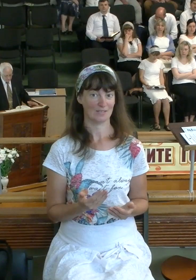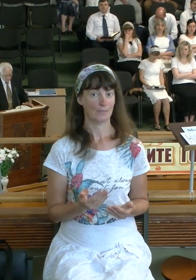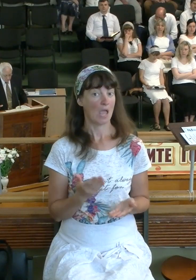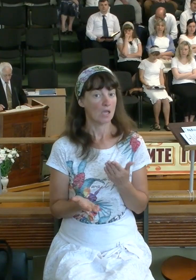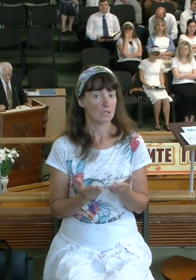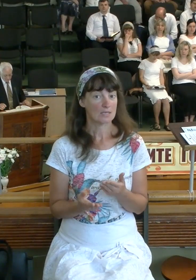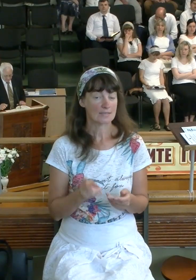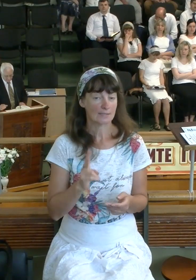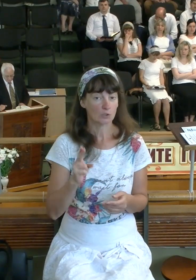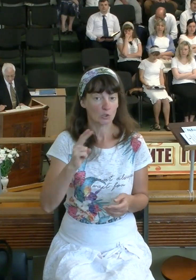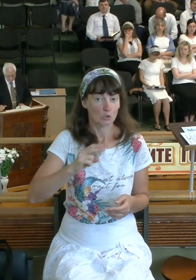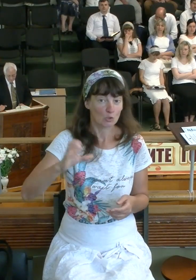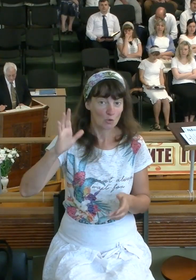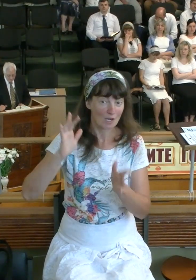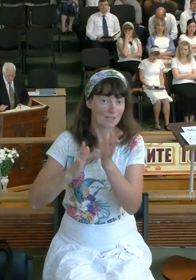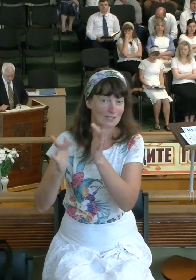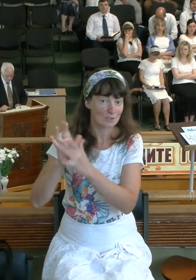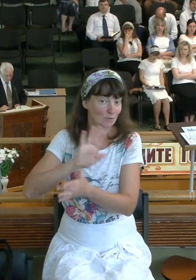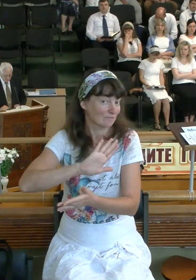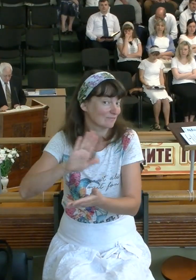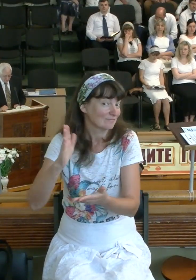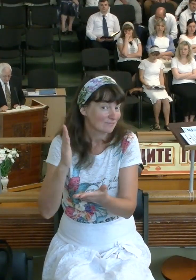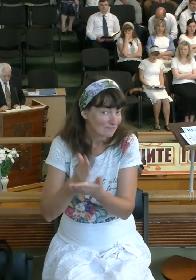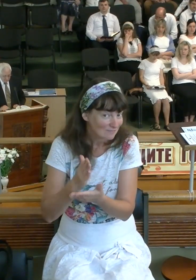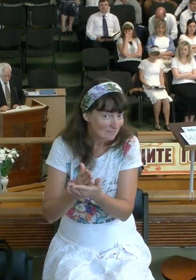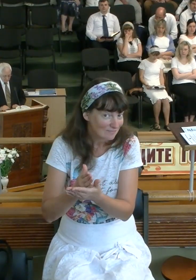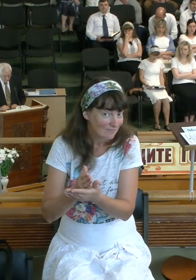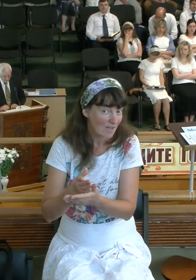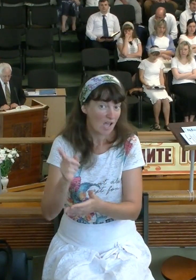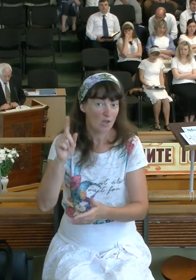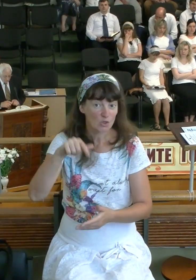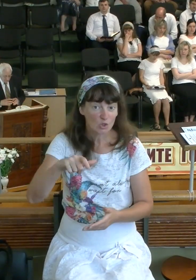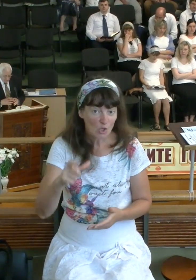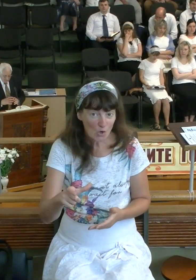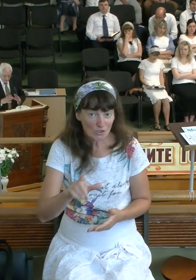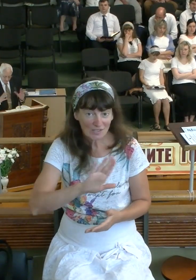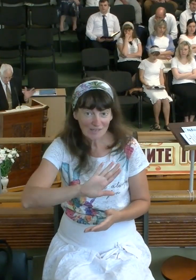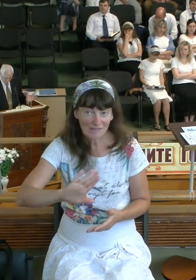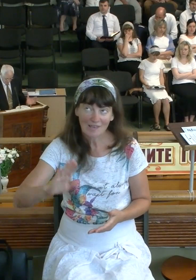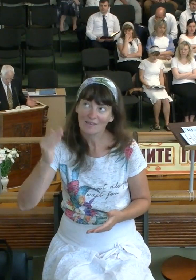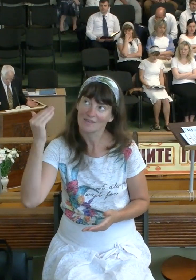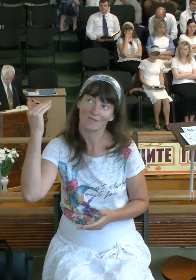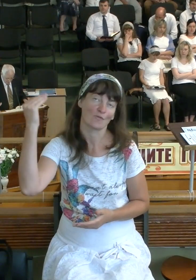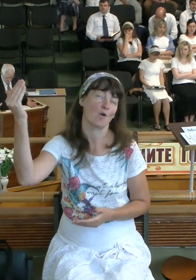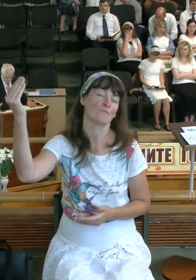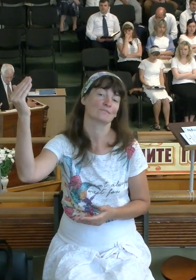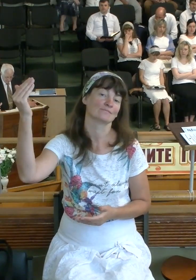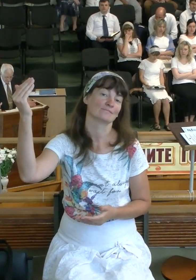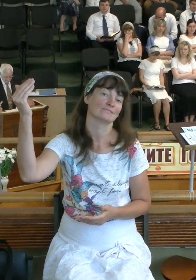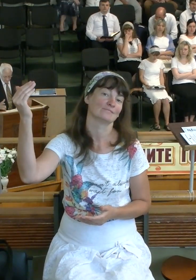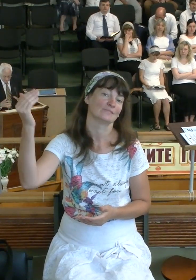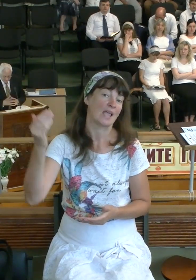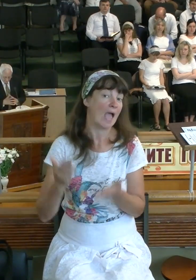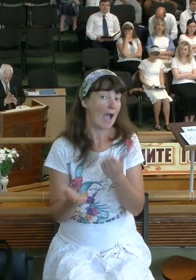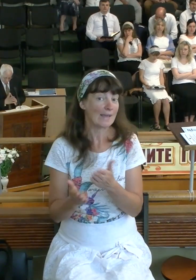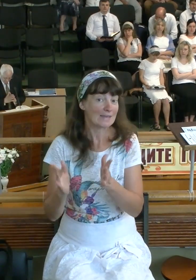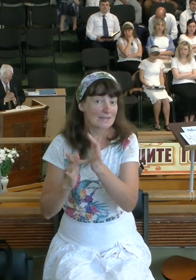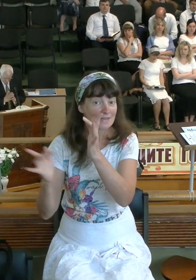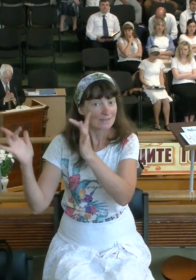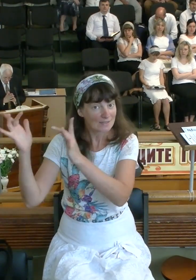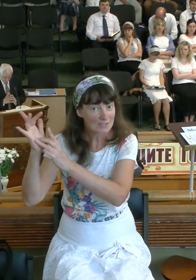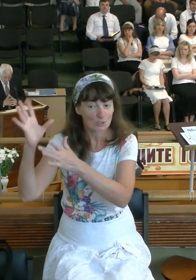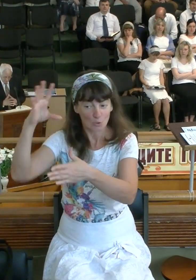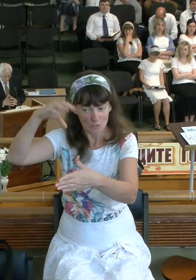Если же кто Духа Христова не имеет, тот и не его. А если